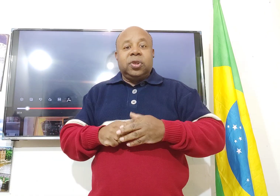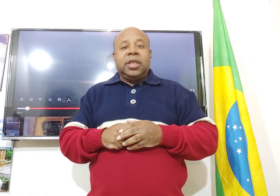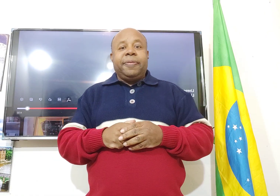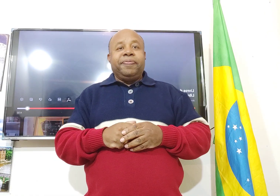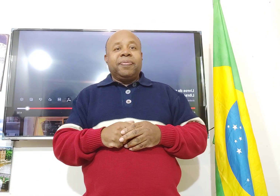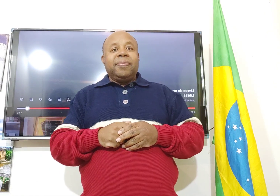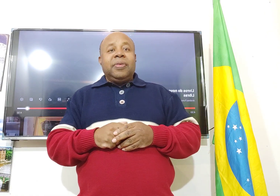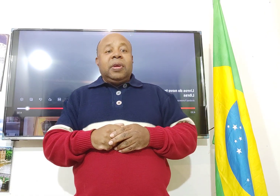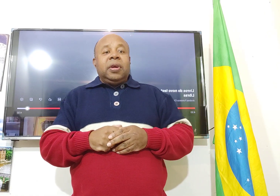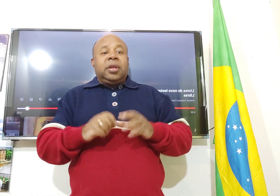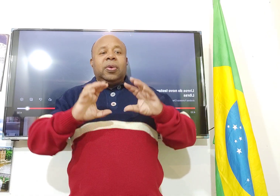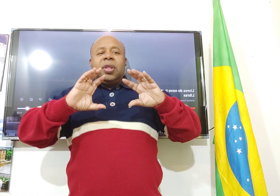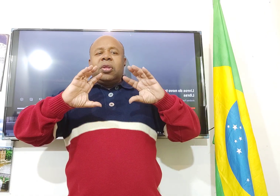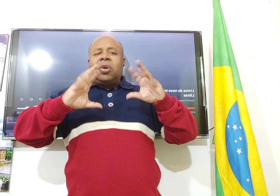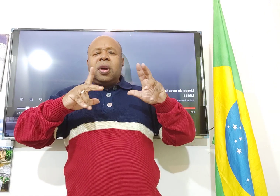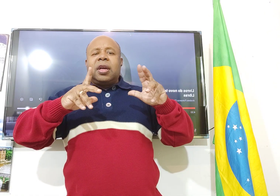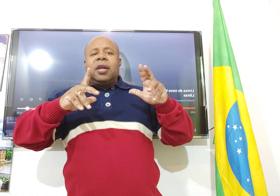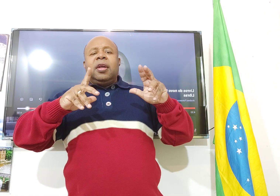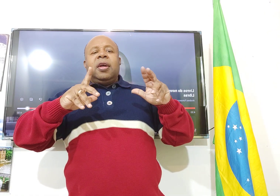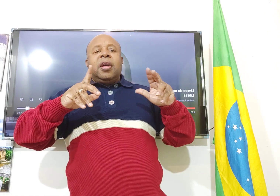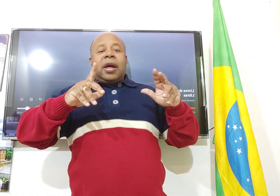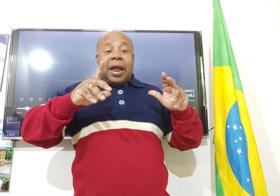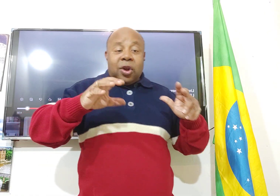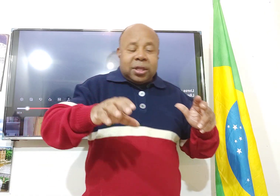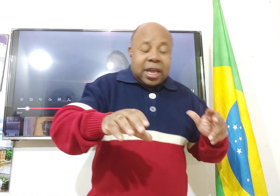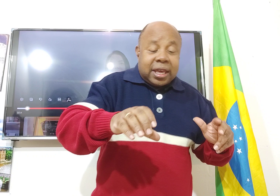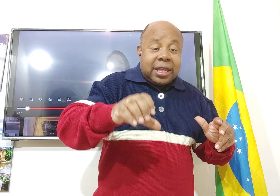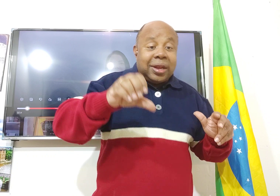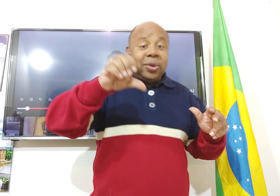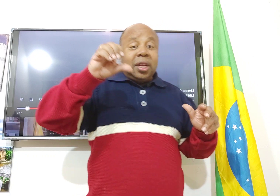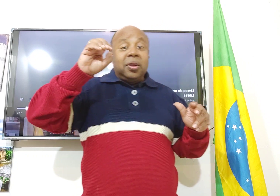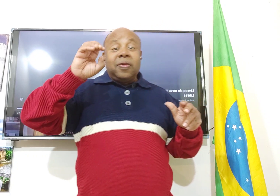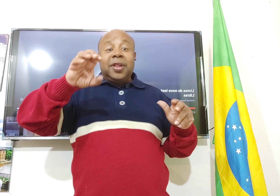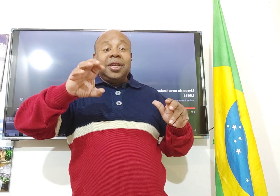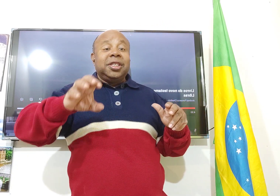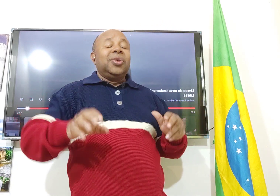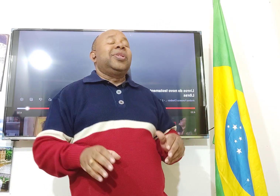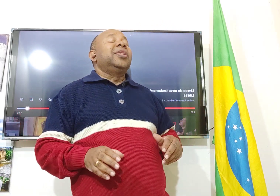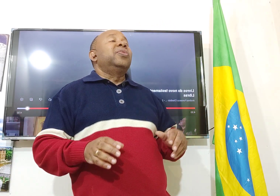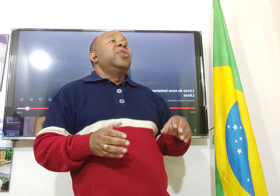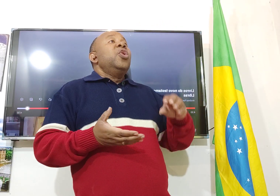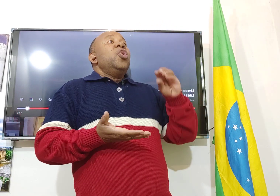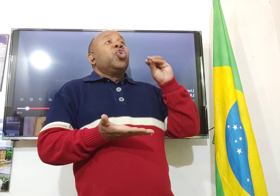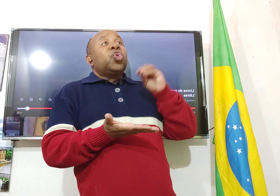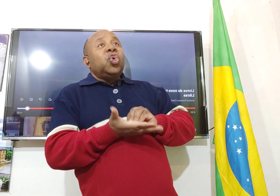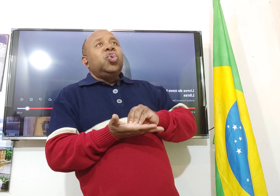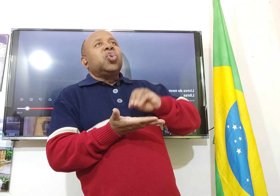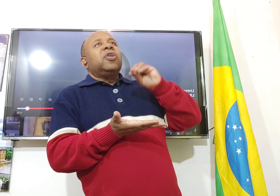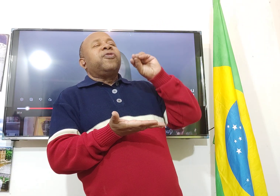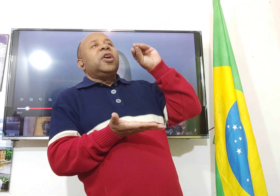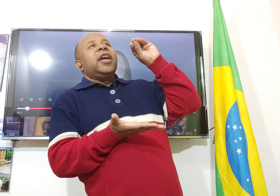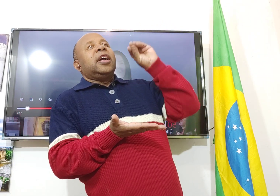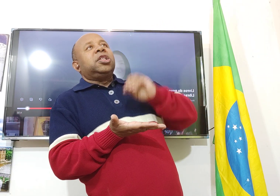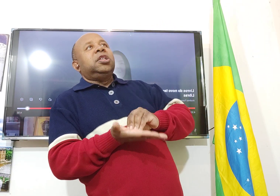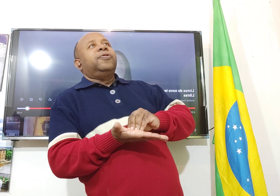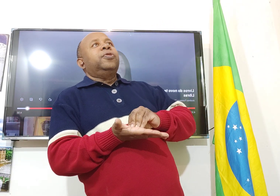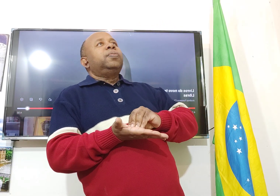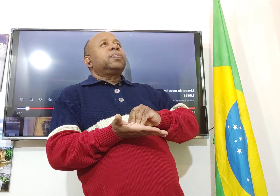você. Então você troca. Anota aí quem está anotando. Estou vendo que tem gente anotando. Tudo que for negativo,